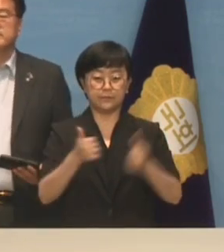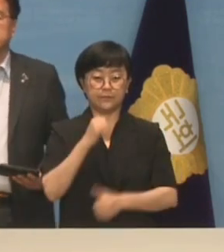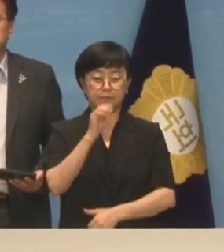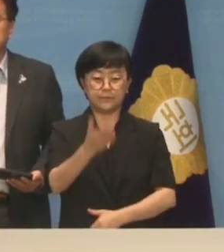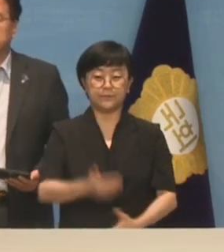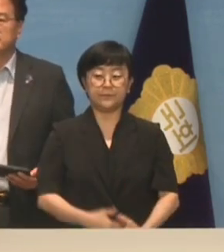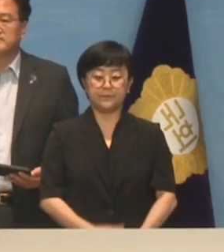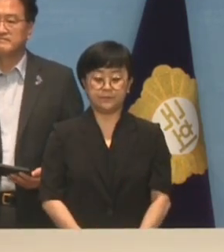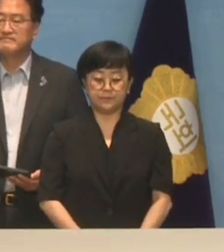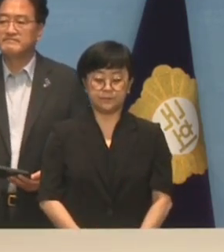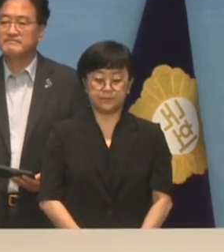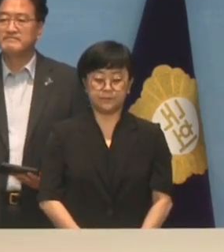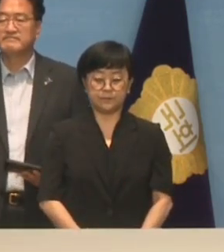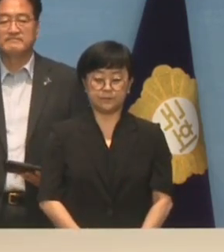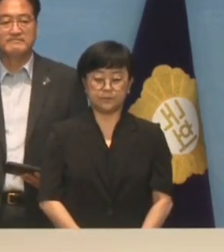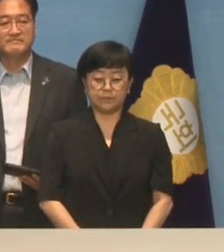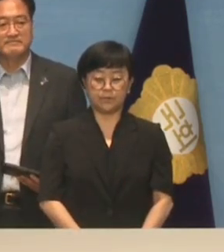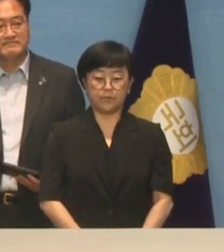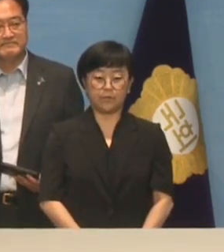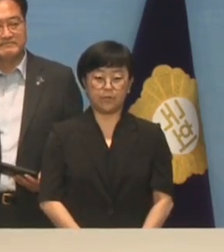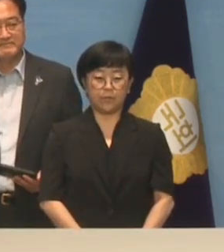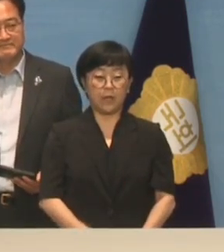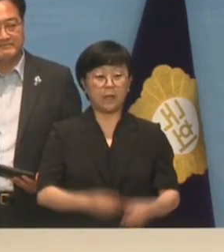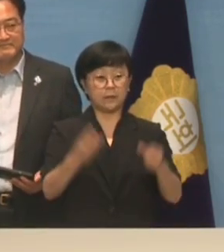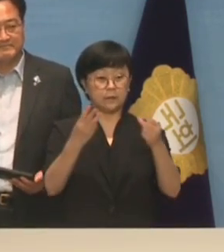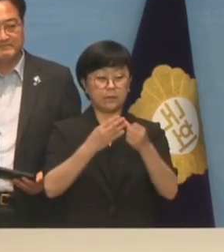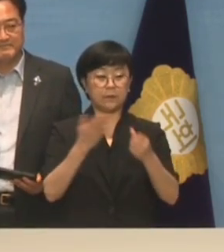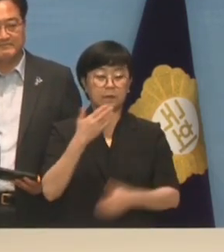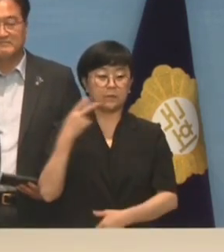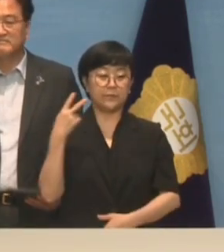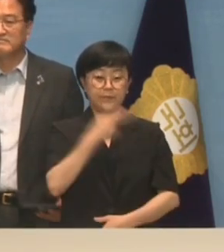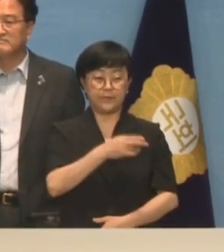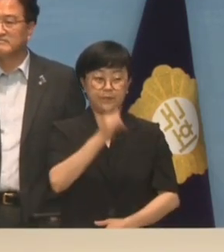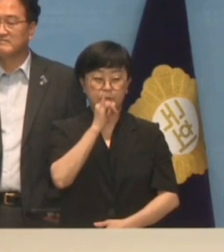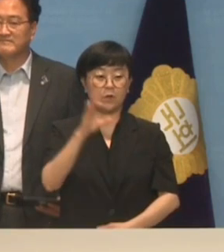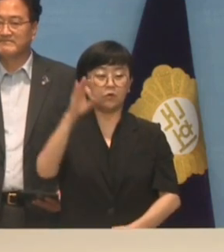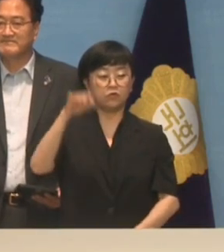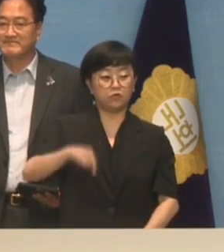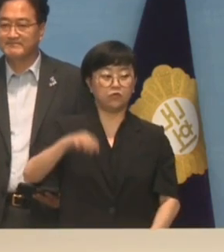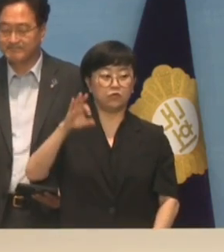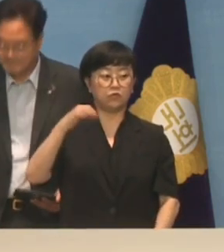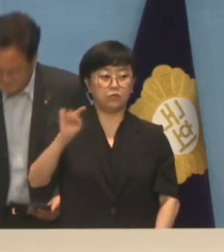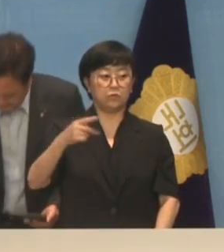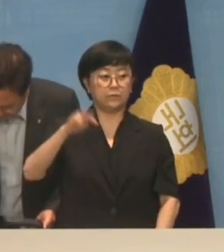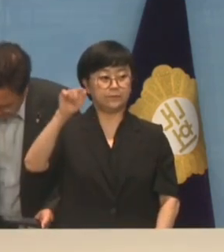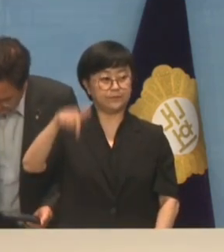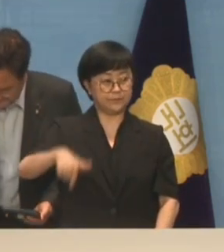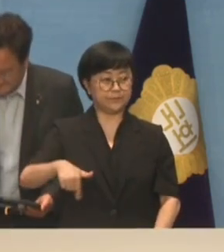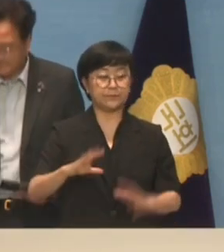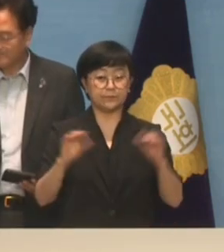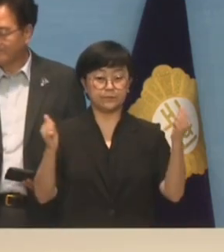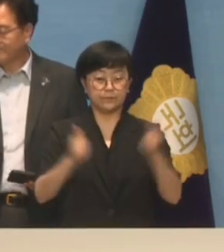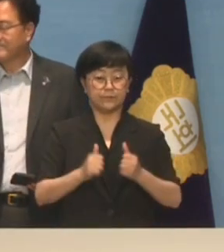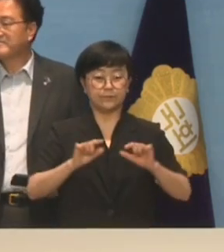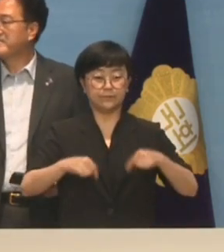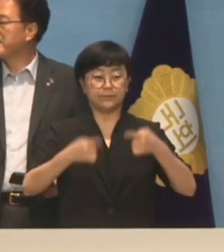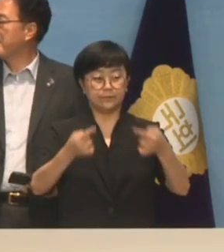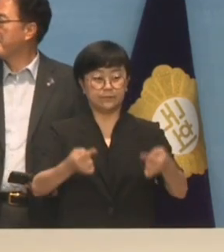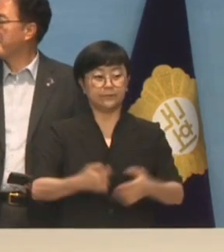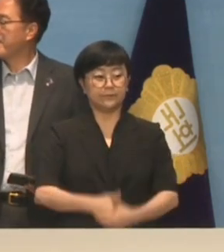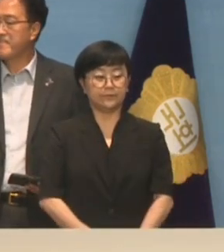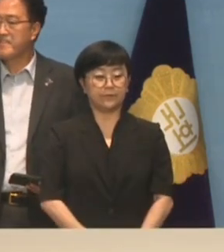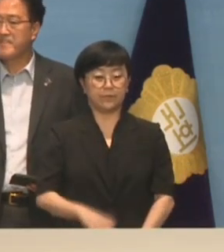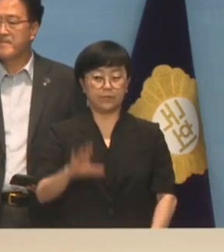의원님들 소개해드리겠습니다. 지금 오늘 3일째 단식을 하고 계시는 우원식 의원님 참석하셨습니다.